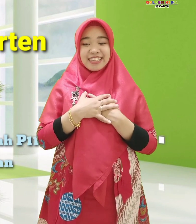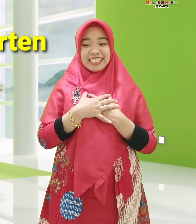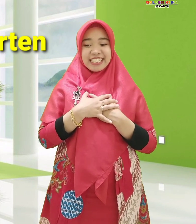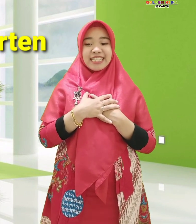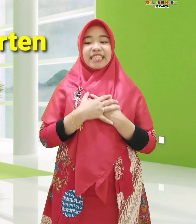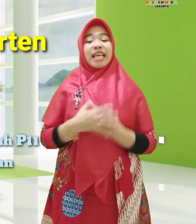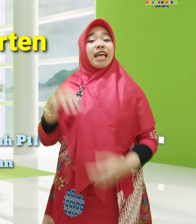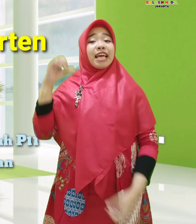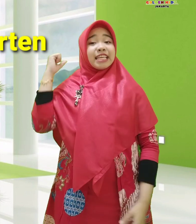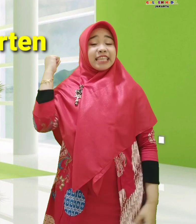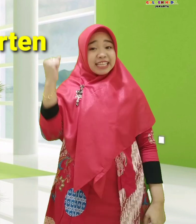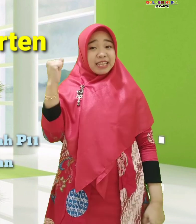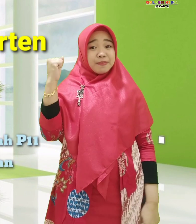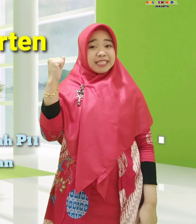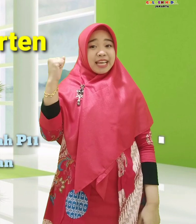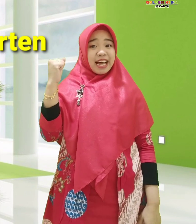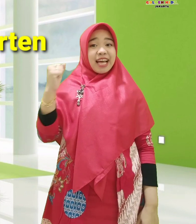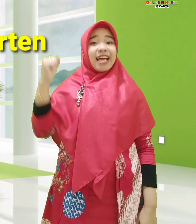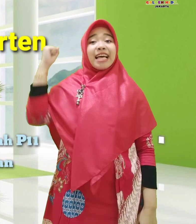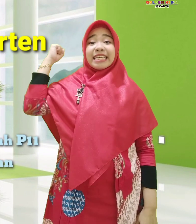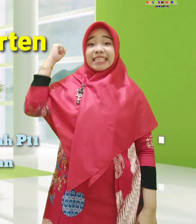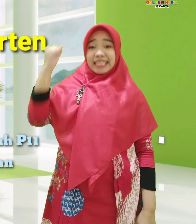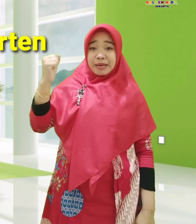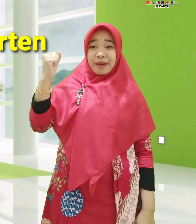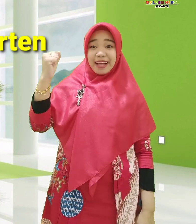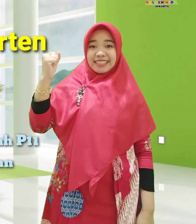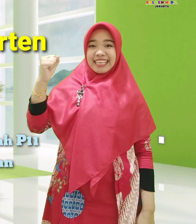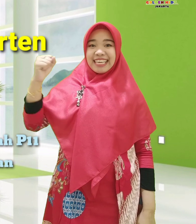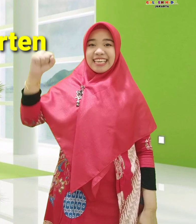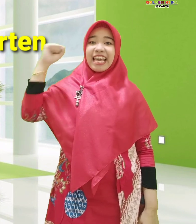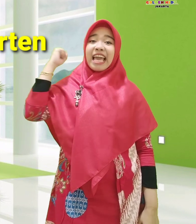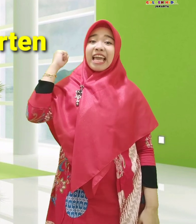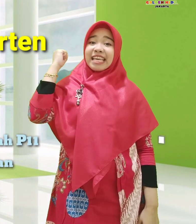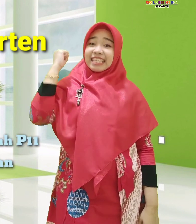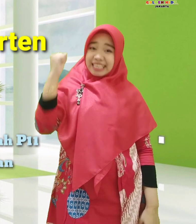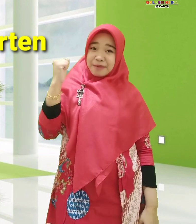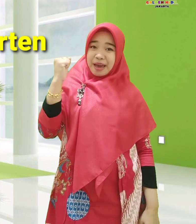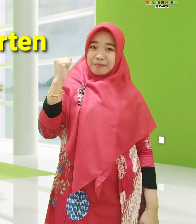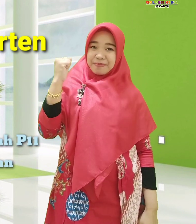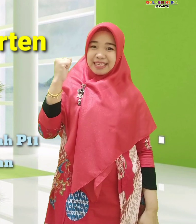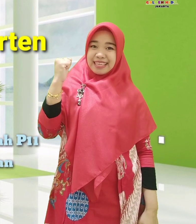Kindergarten. Kita bisa keep healthy, keep happy.